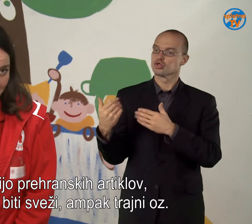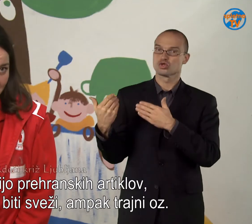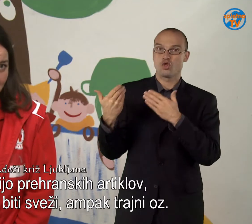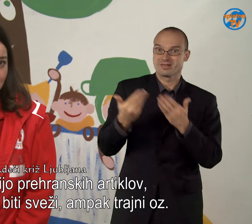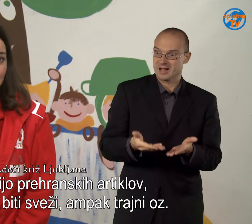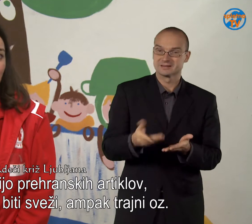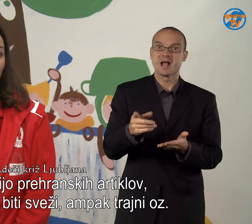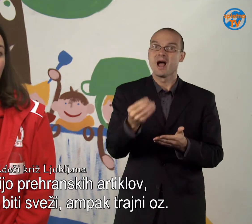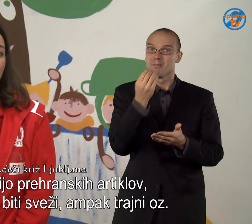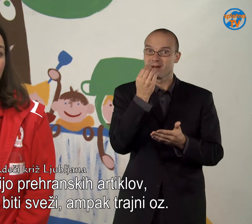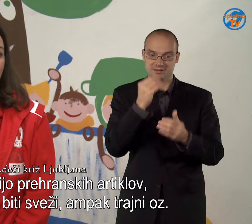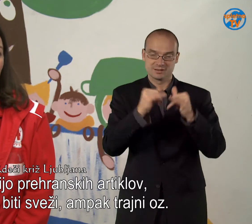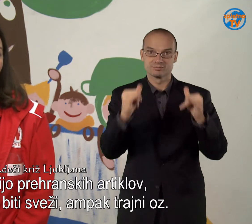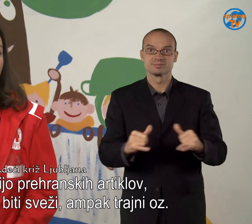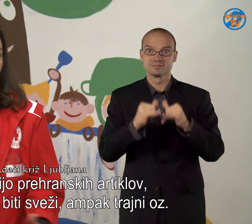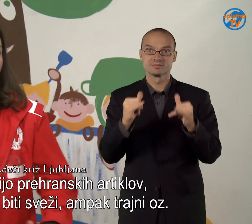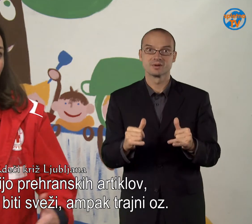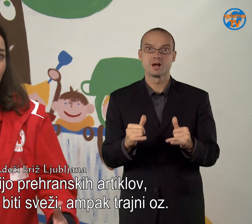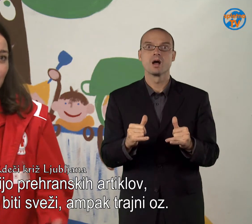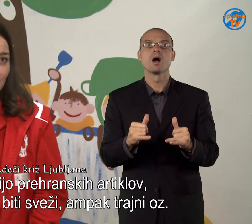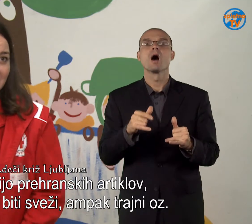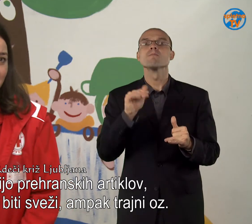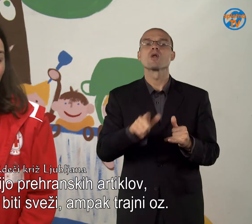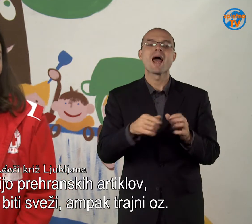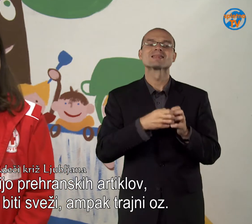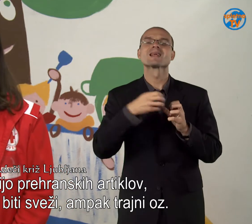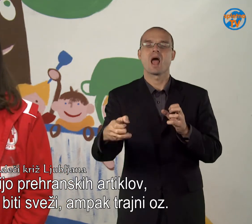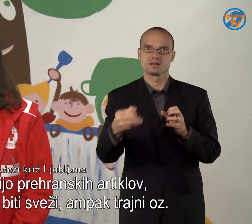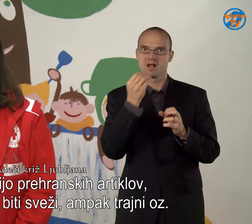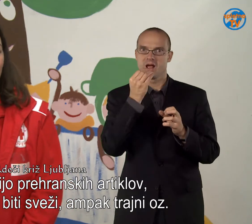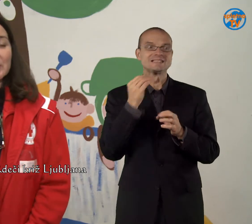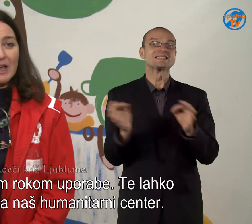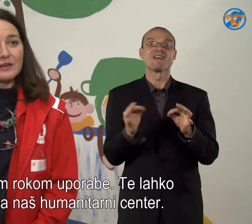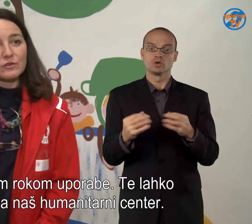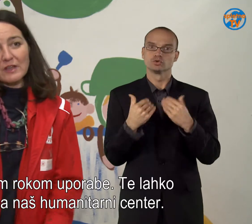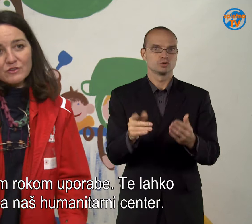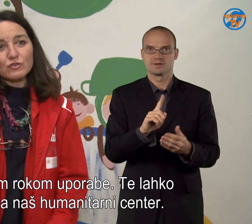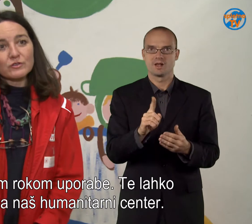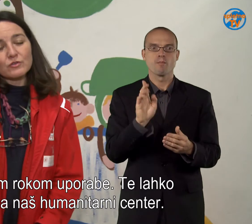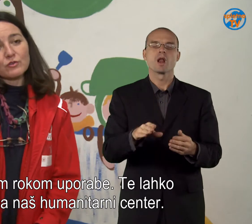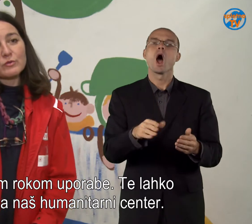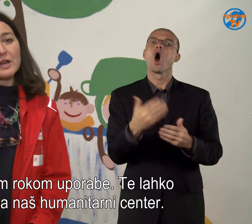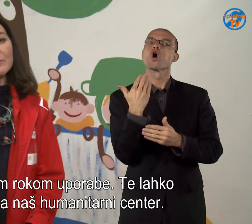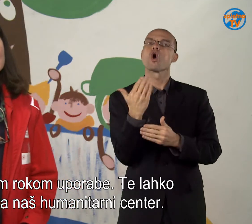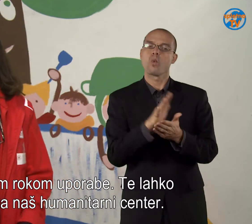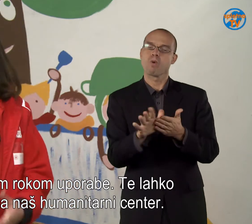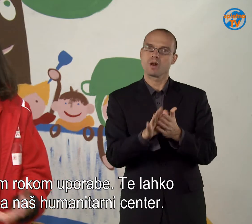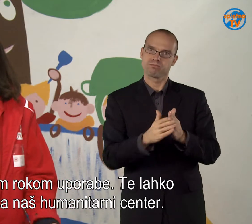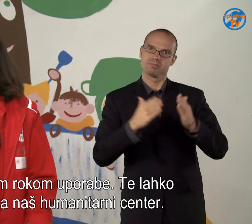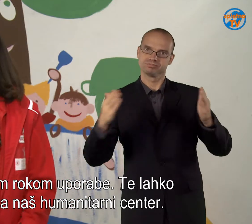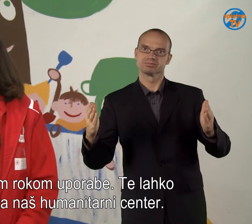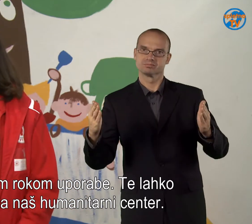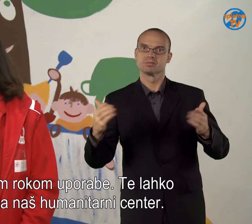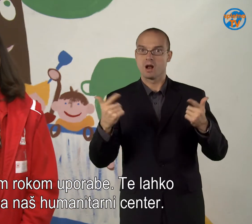prehranskih artiklov, ki ne smejo biti sveži, ampak morajo imeti trajne, daljše roke uporabe, ki jih